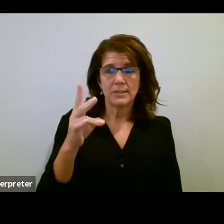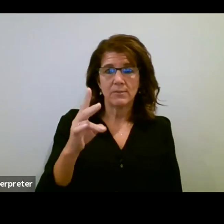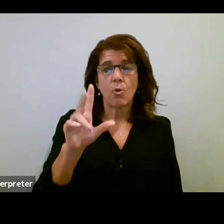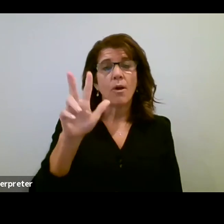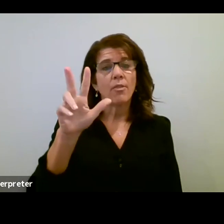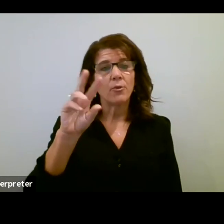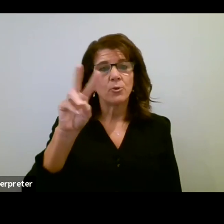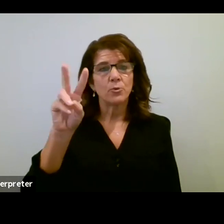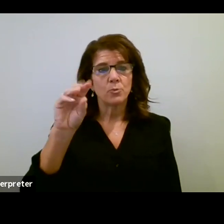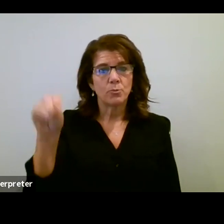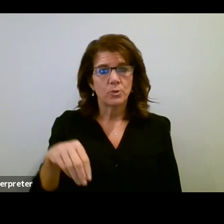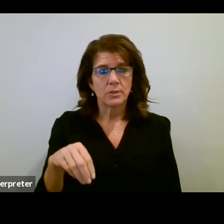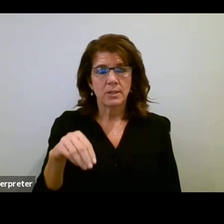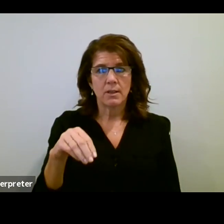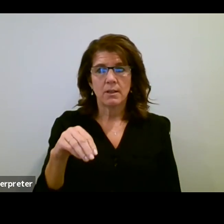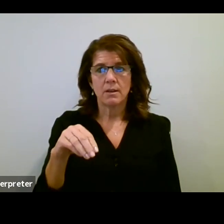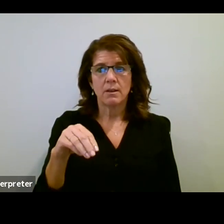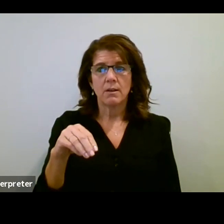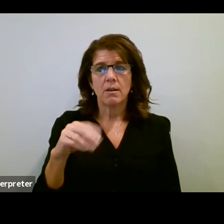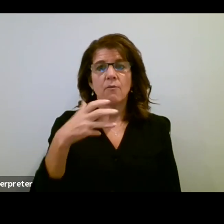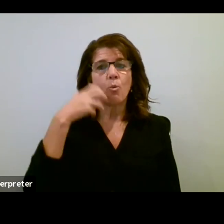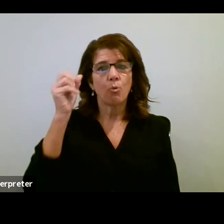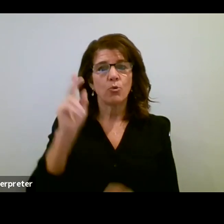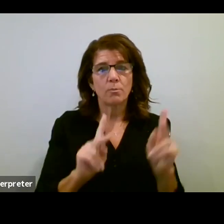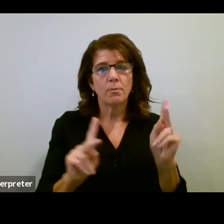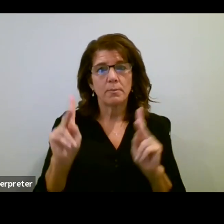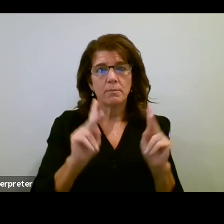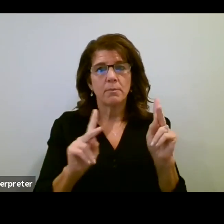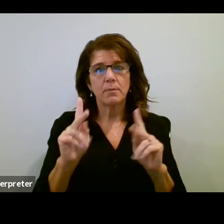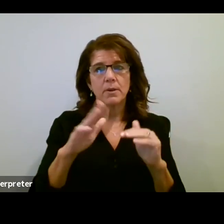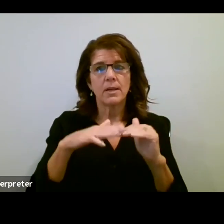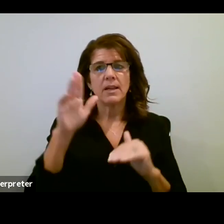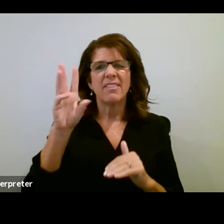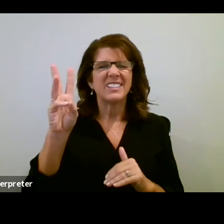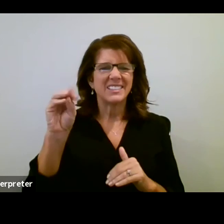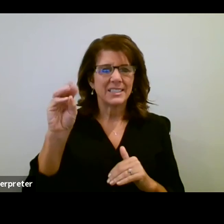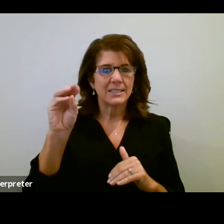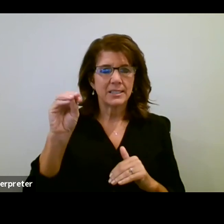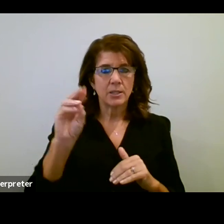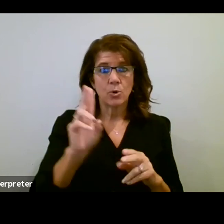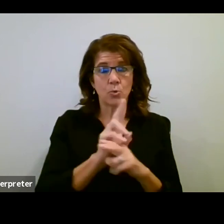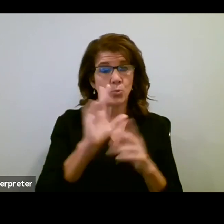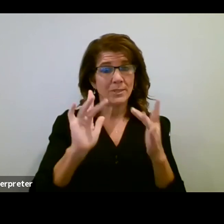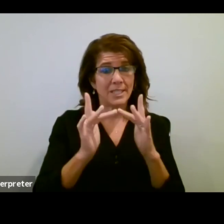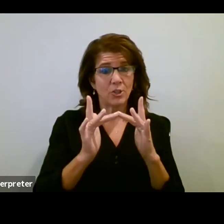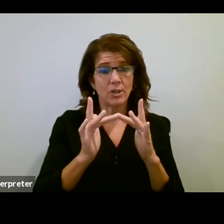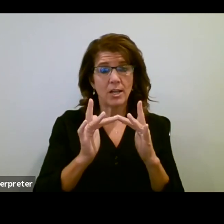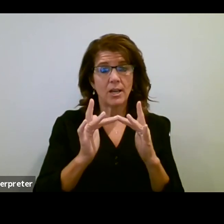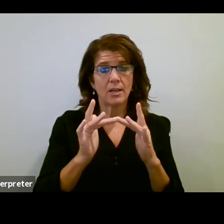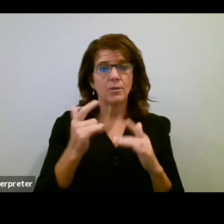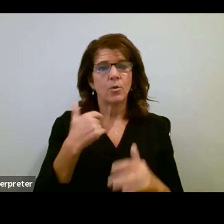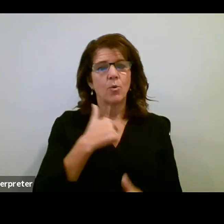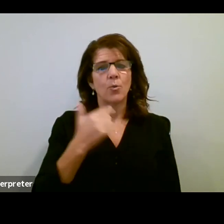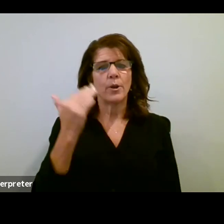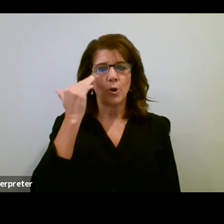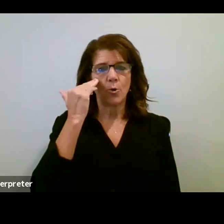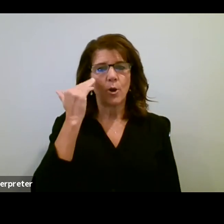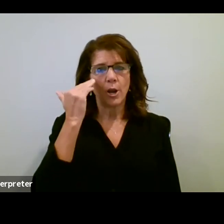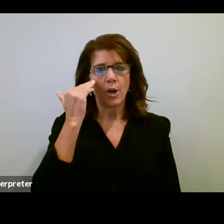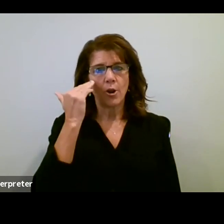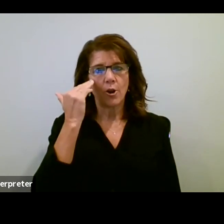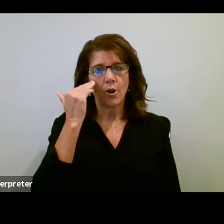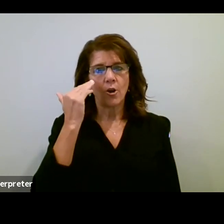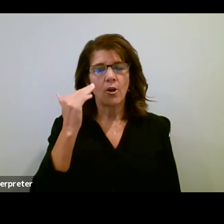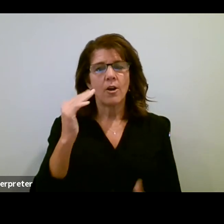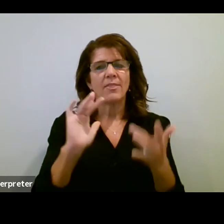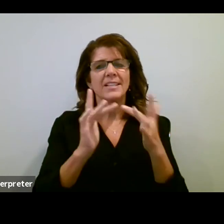60 utilizaba Internet. Y si bien somos conscientes de que las brecha digital que existía en las personas